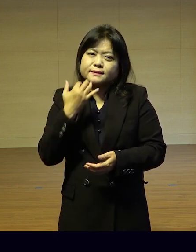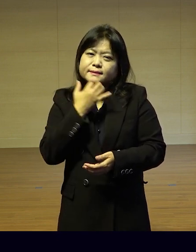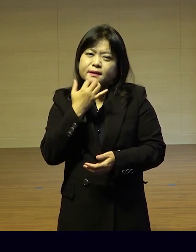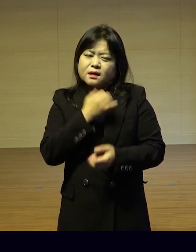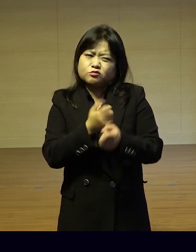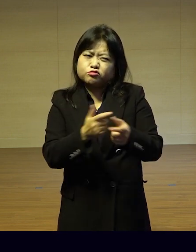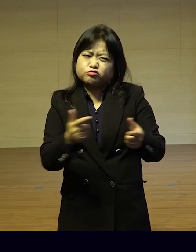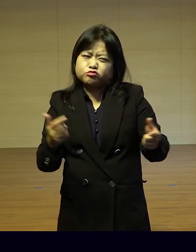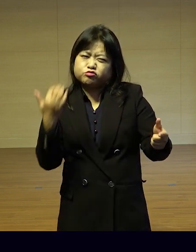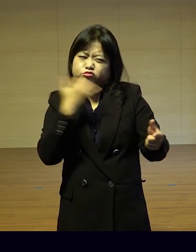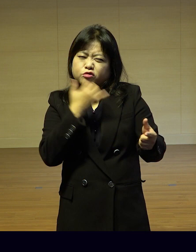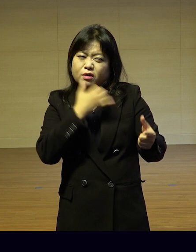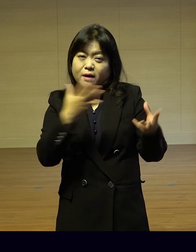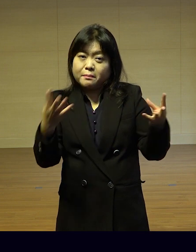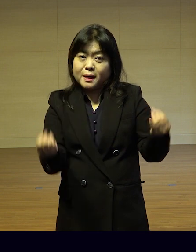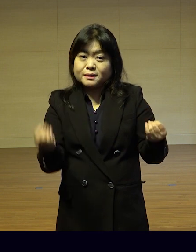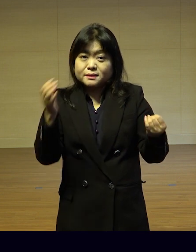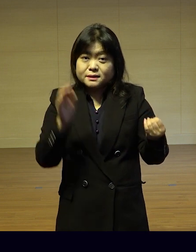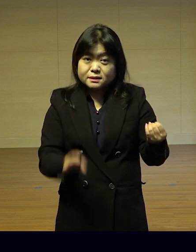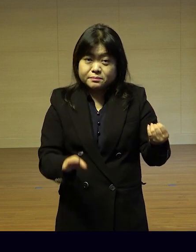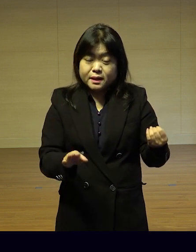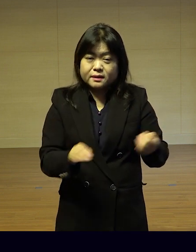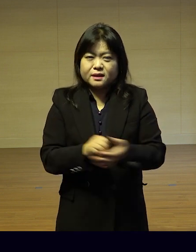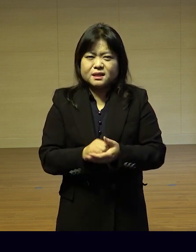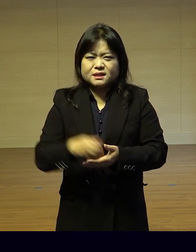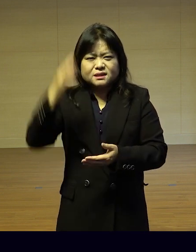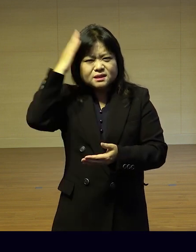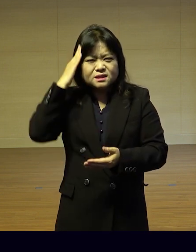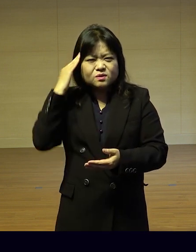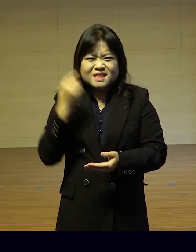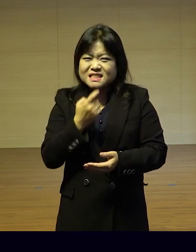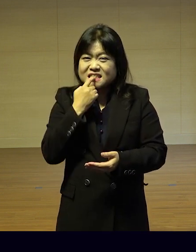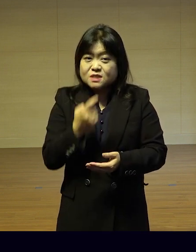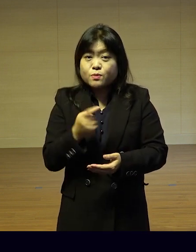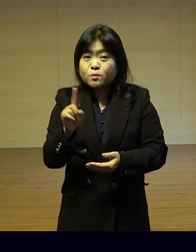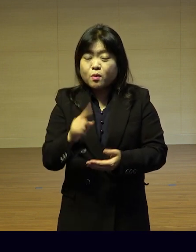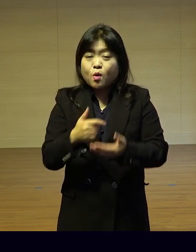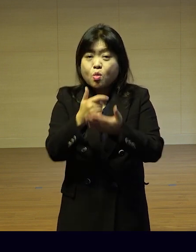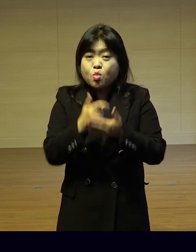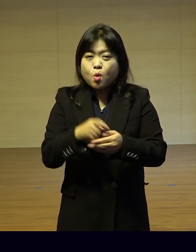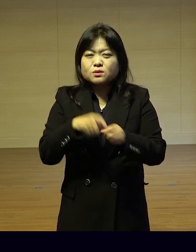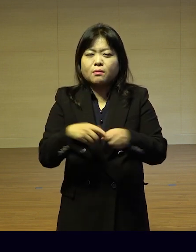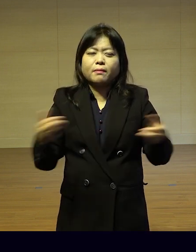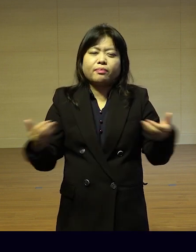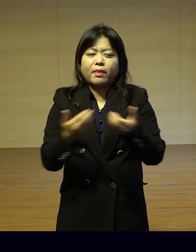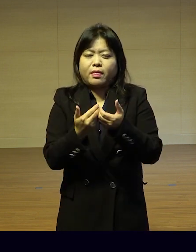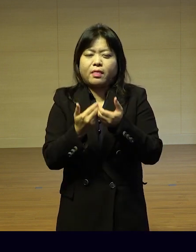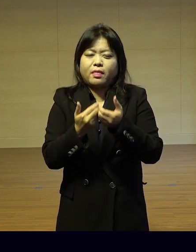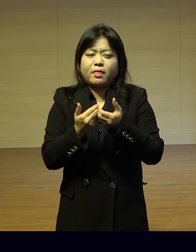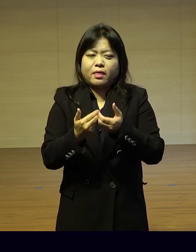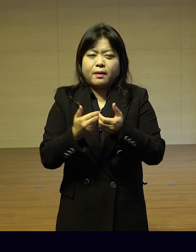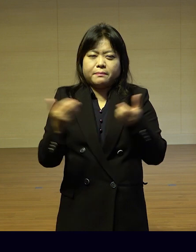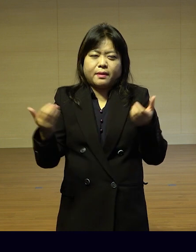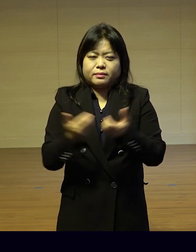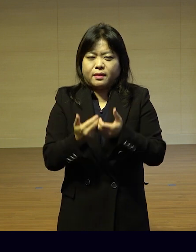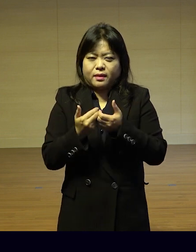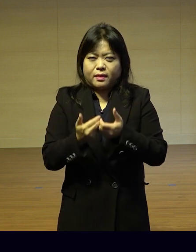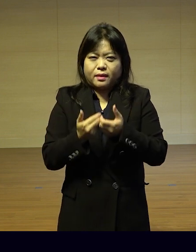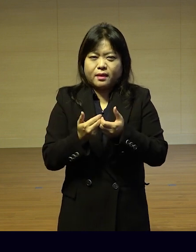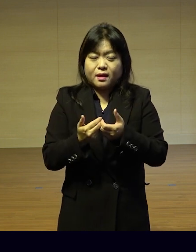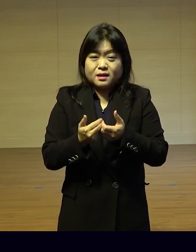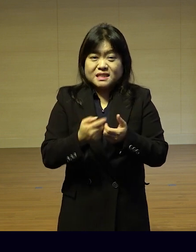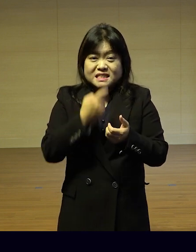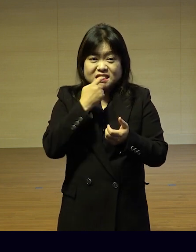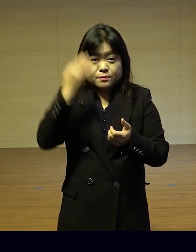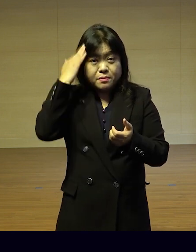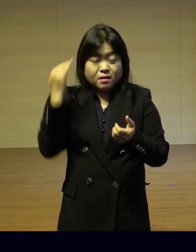색깔이 수많은 색깔이 있음에도 불구하고 흑과 백은 사실 논리적인 그냥 대립 반대 관계죠. 그래서 다른 색깔이 그 사이에 많이